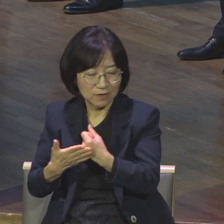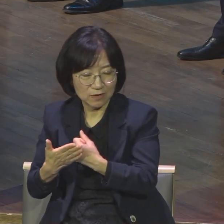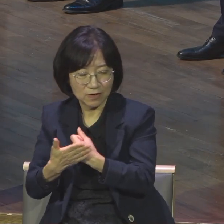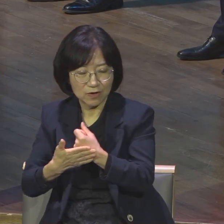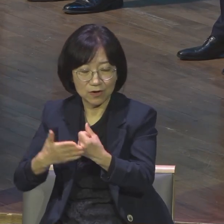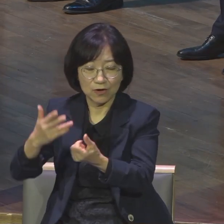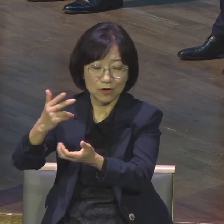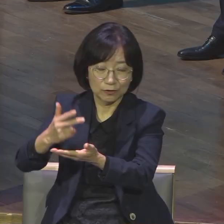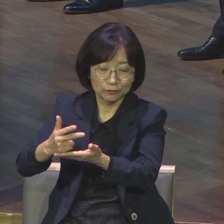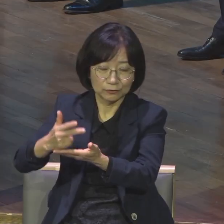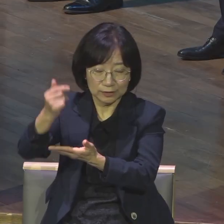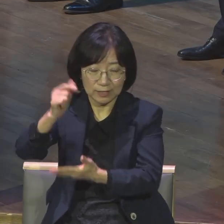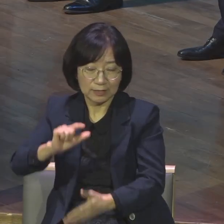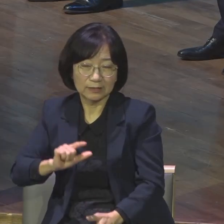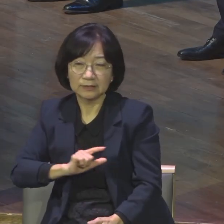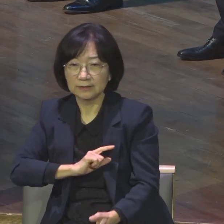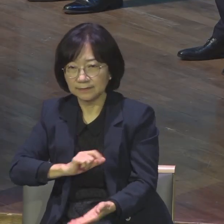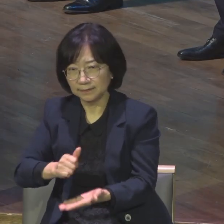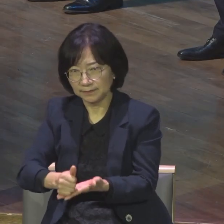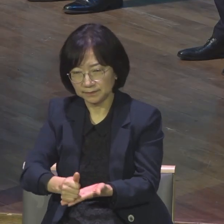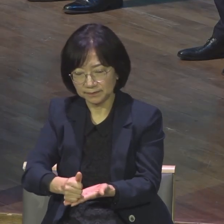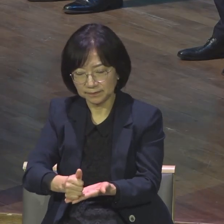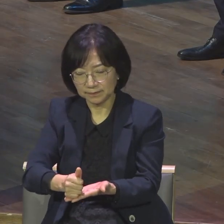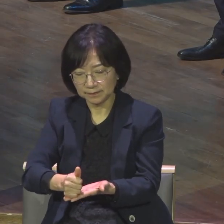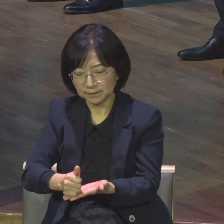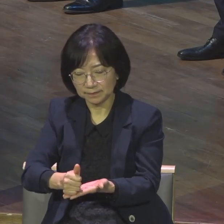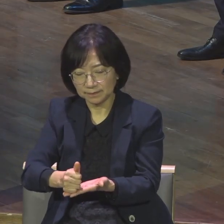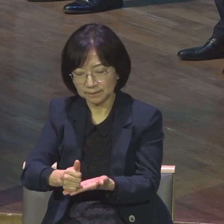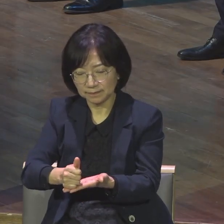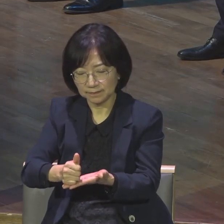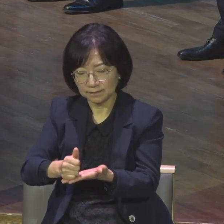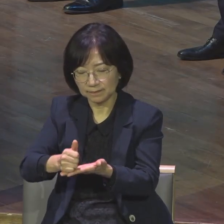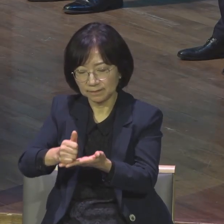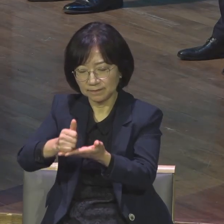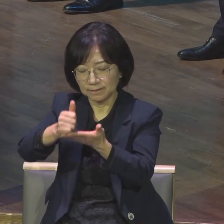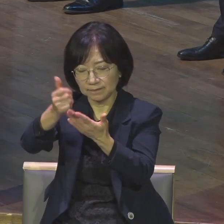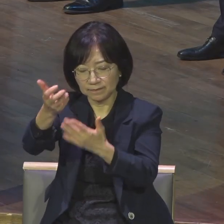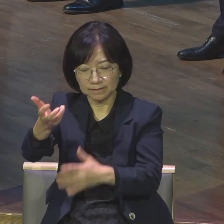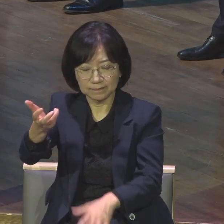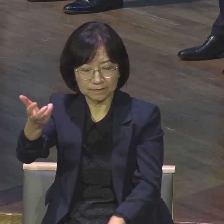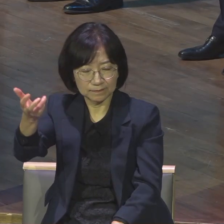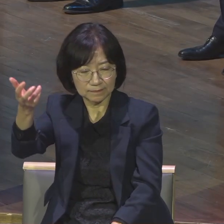인하여 주의 다시 한번 마지막으로 내 평생에